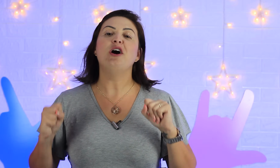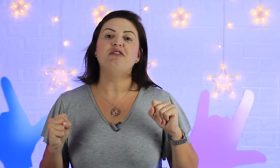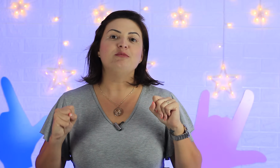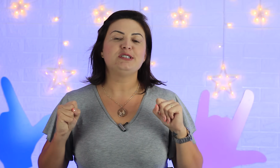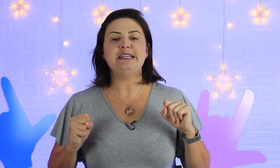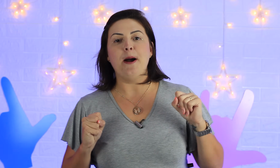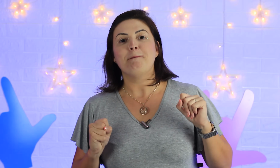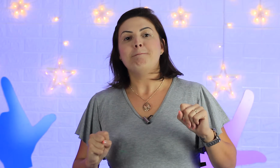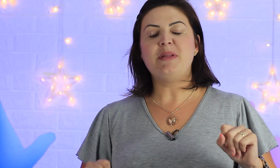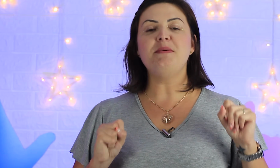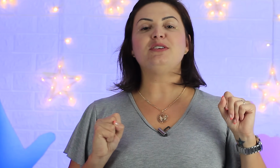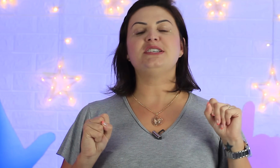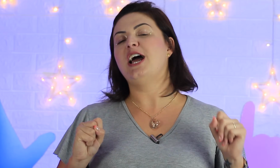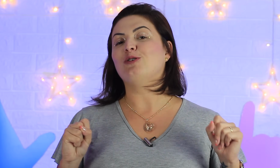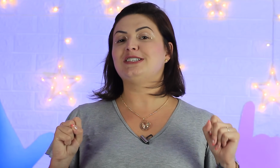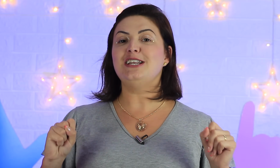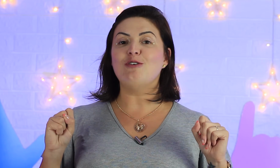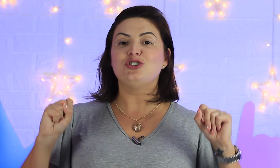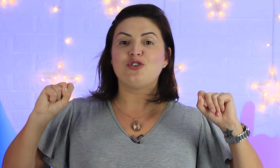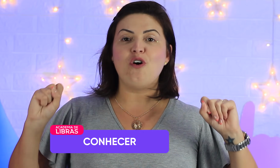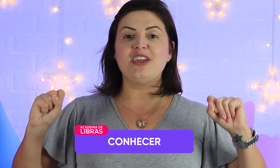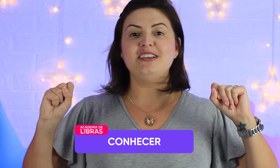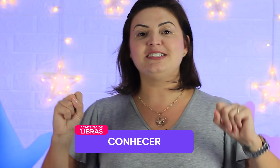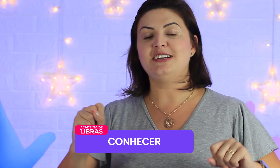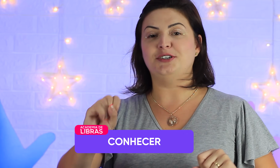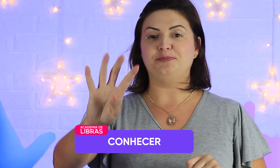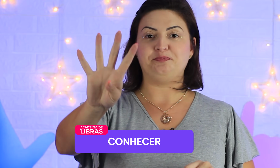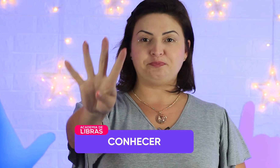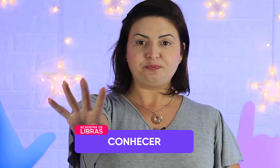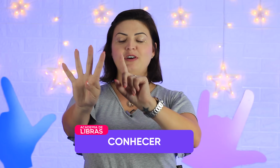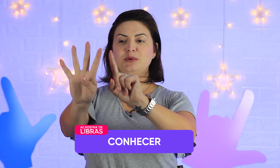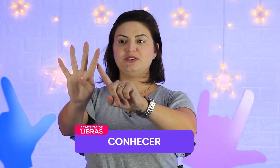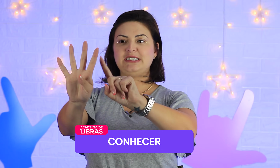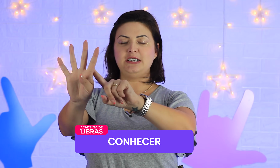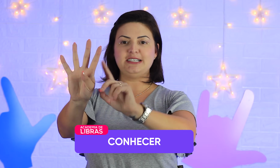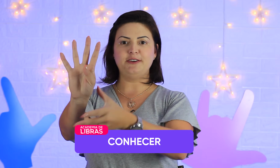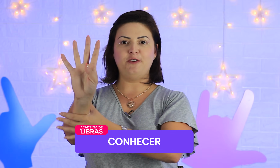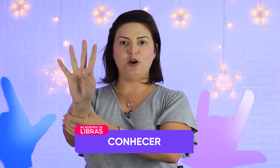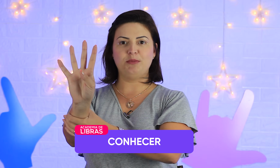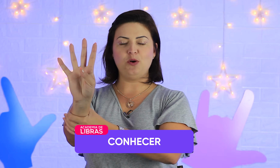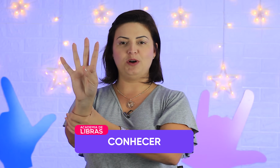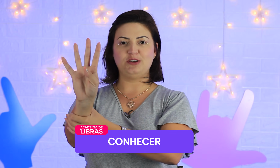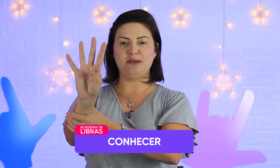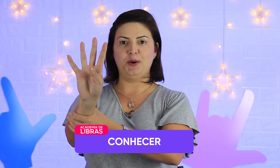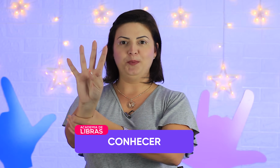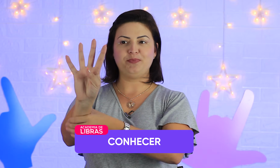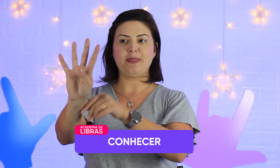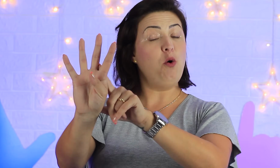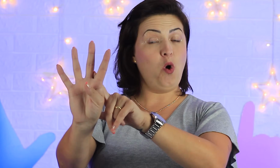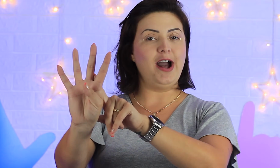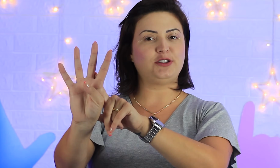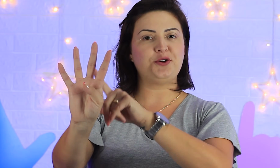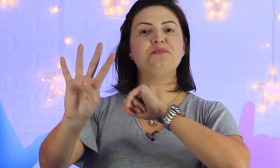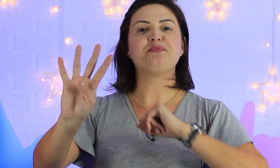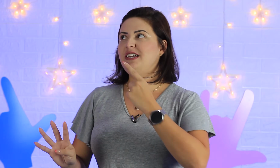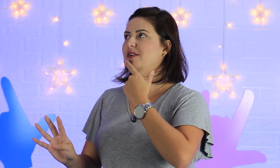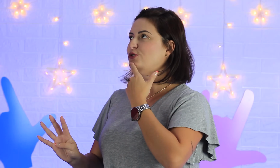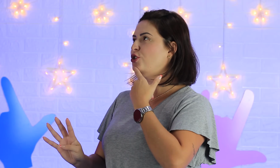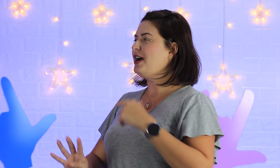Então, vamos lá. Primeiro sinal. Sinal de conhecer. Vamos fazer dessa forma, com a nossa mão. É o quatro. E vamos tocar